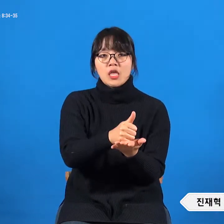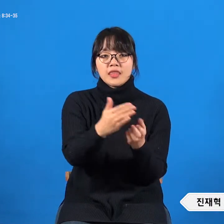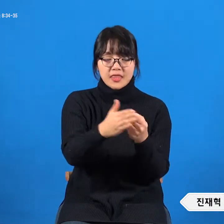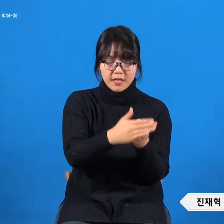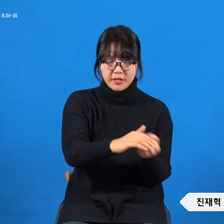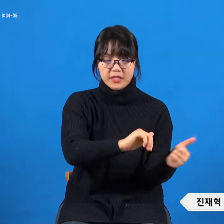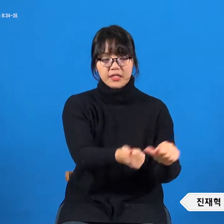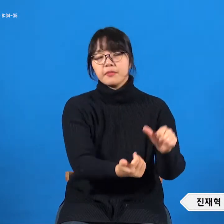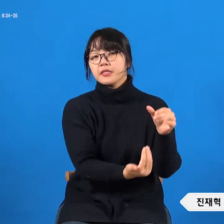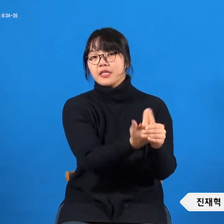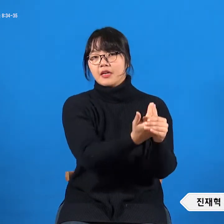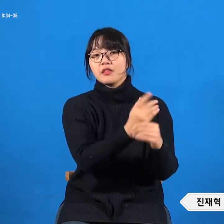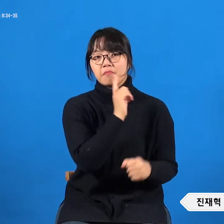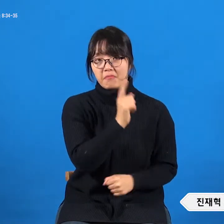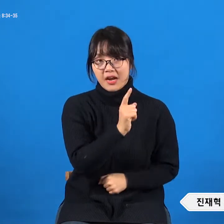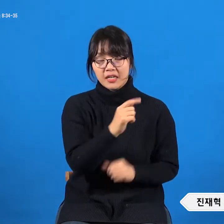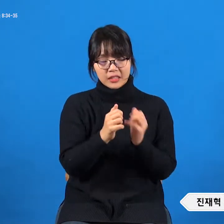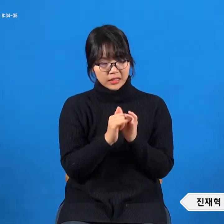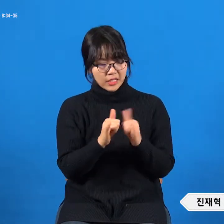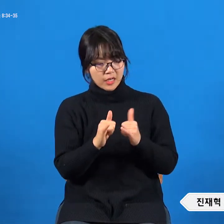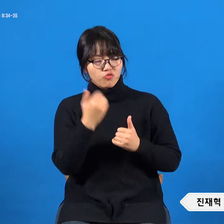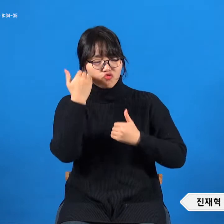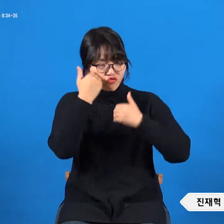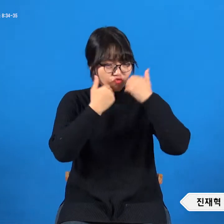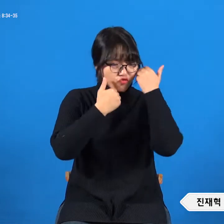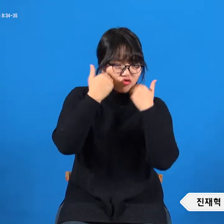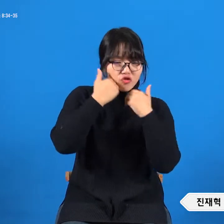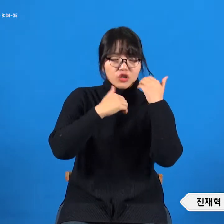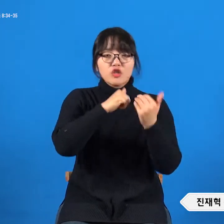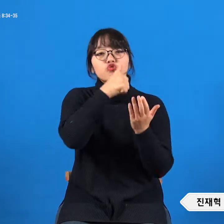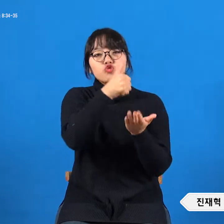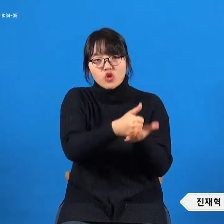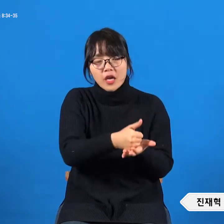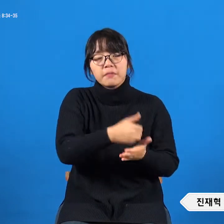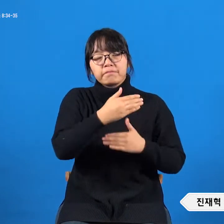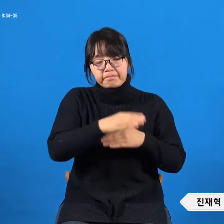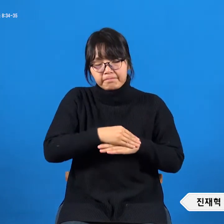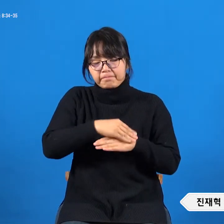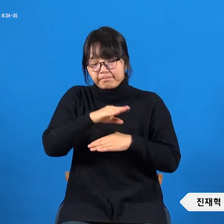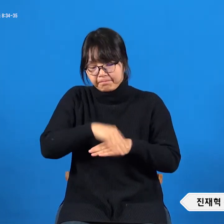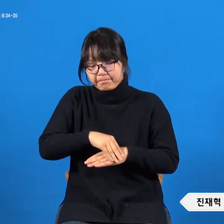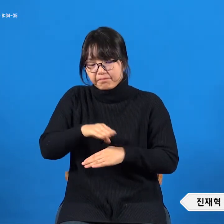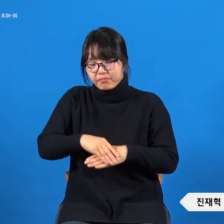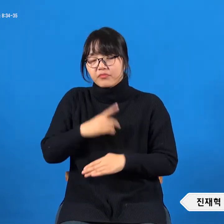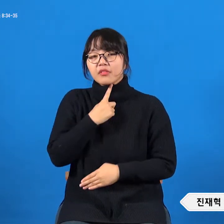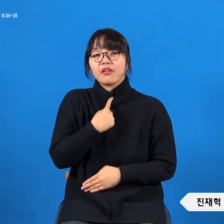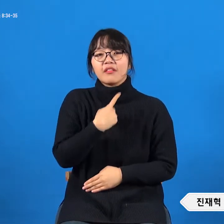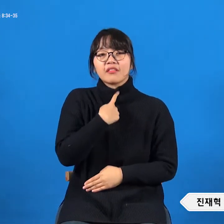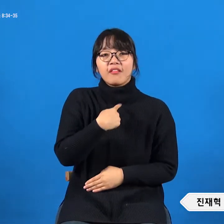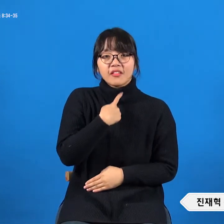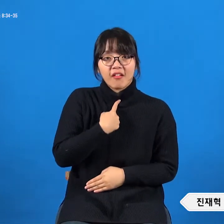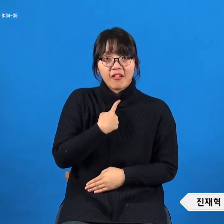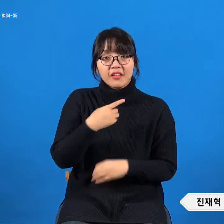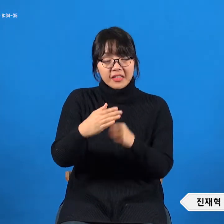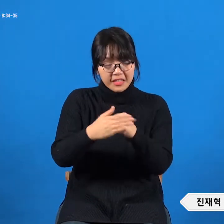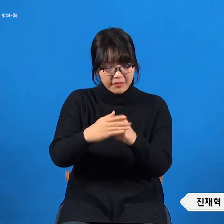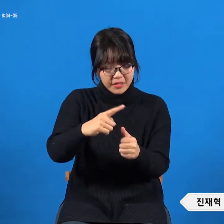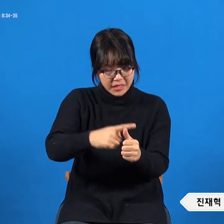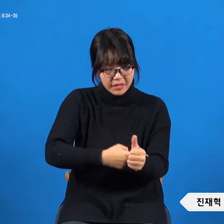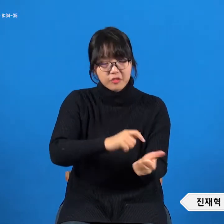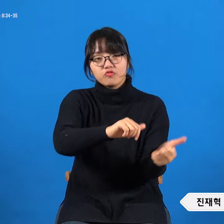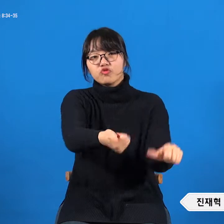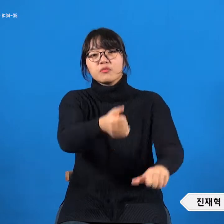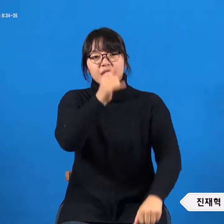임했다고 말씀하시며 어느 누구도 피할 수 없는 한 번 죽는 것은 사람에게 정하신 것이다 라고